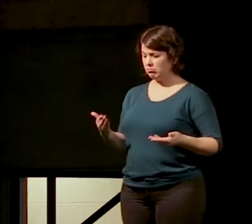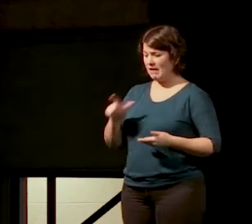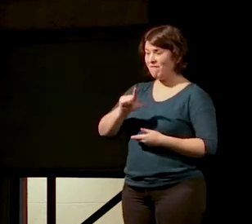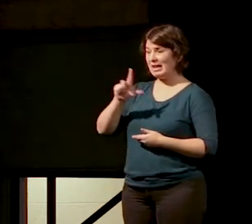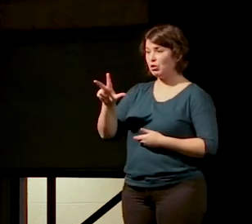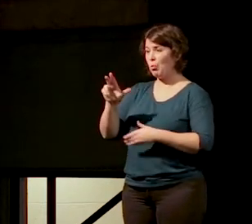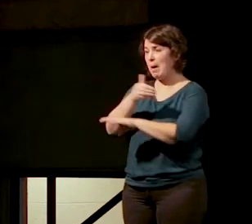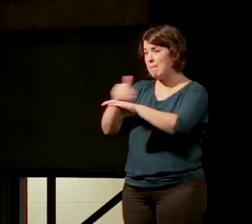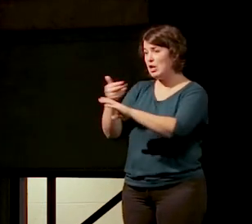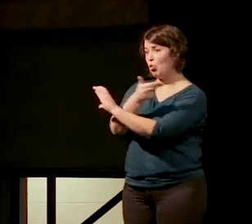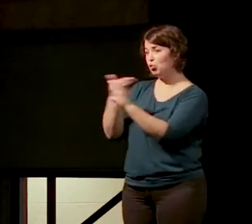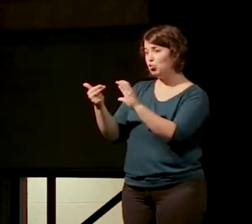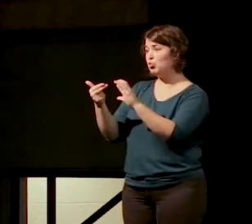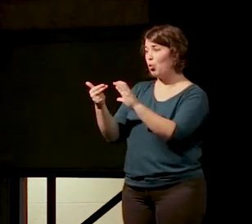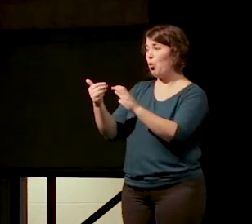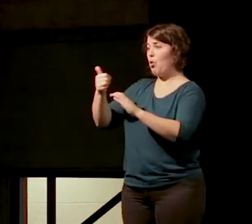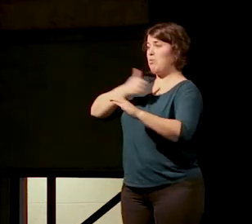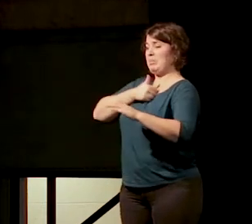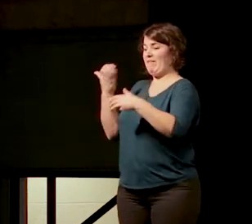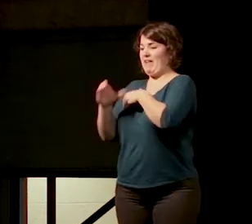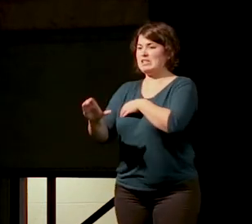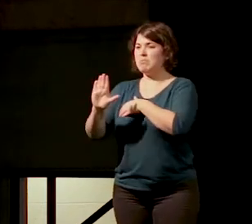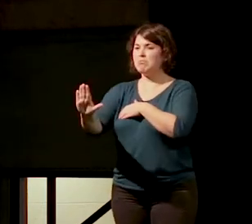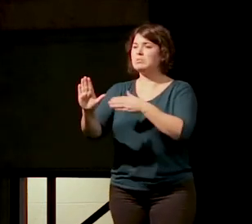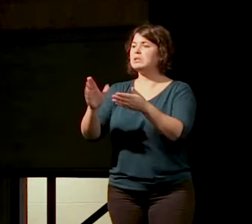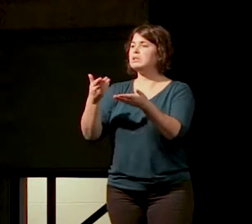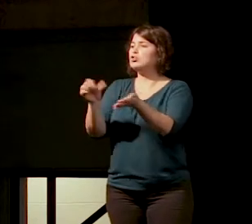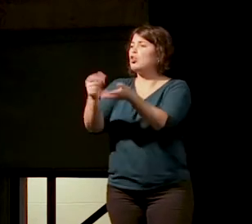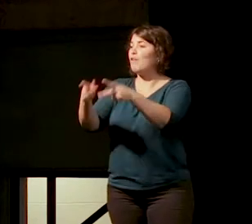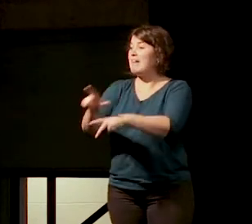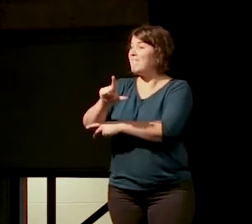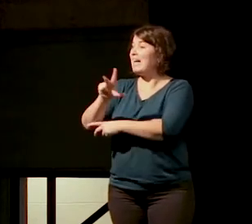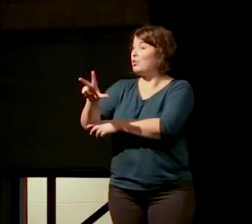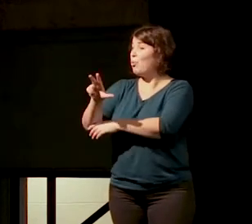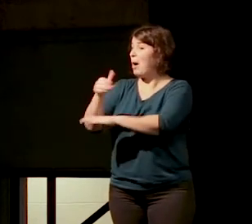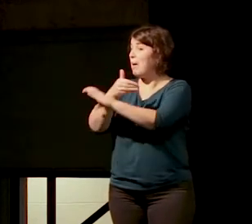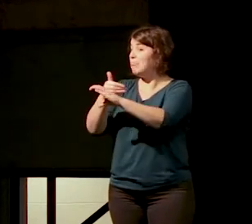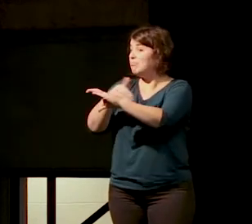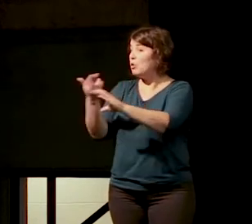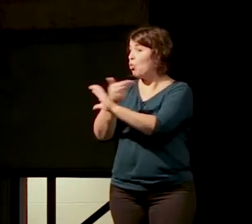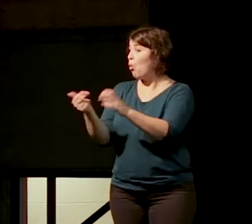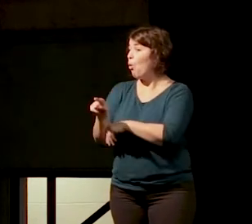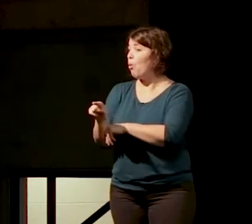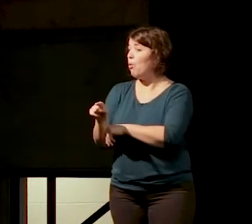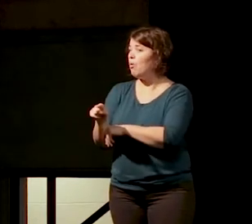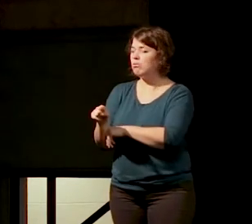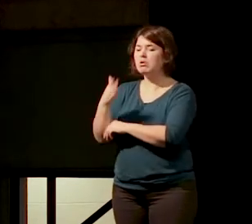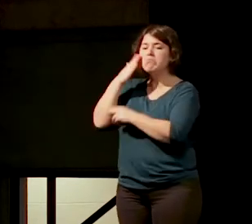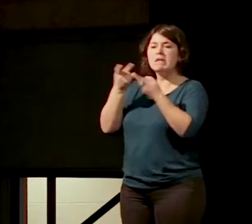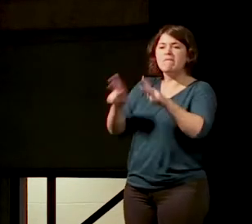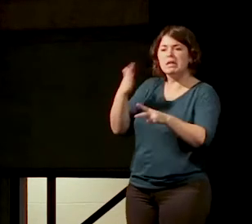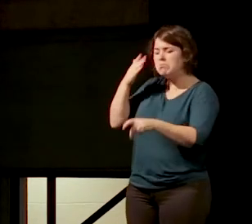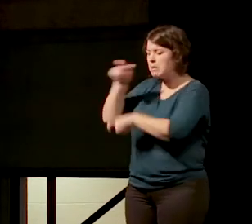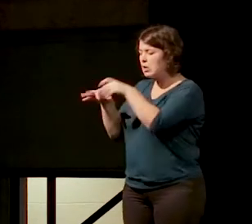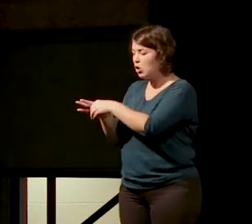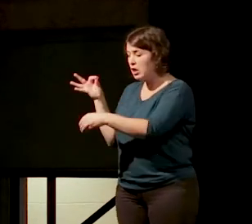23 millions d'euros d'investissement privé dans le bourg. Vous avez bien entendu, 23 millions d'euros dans le bourg. Si la commune, si les